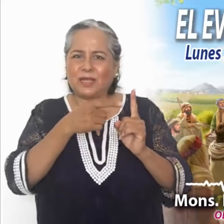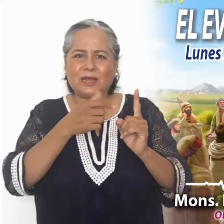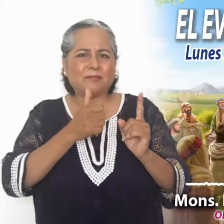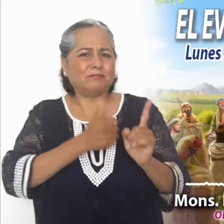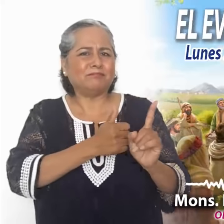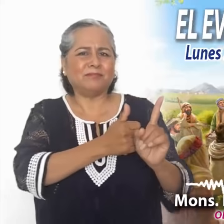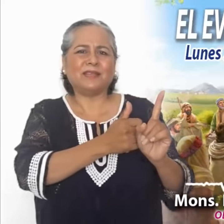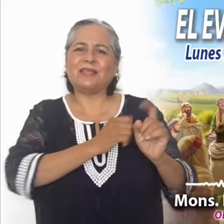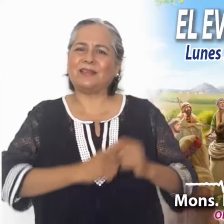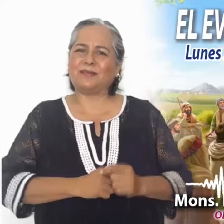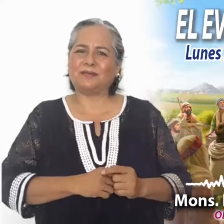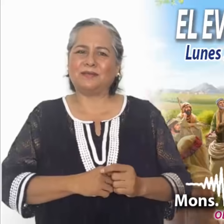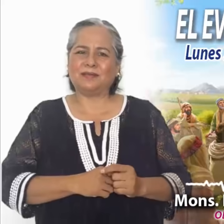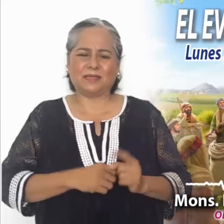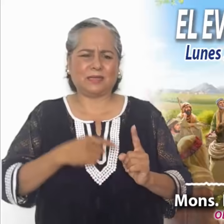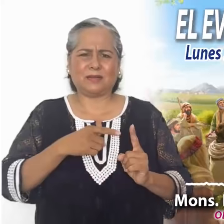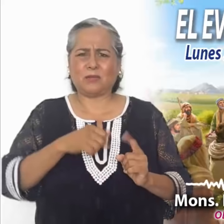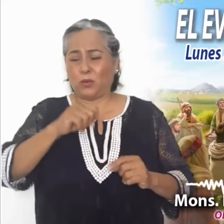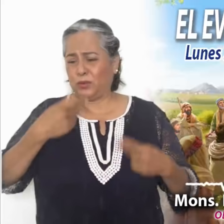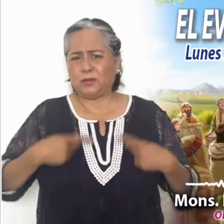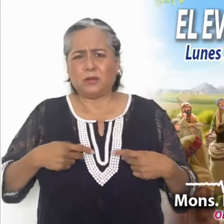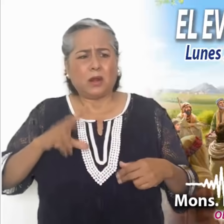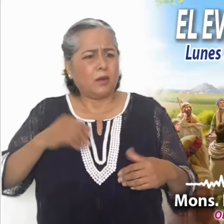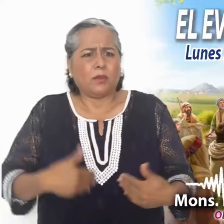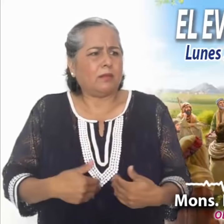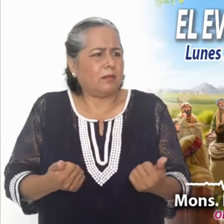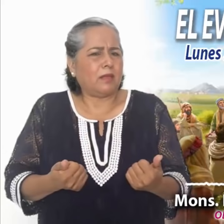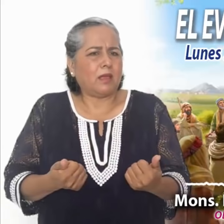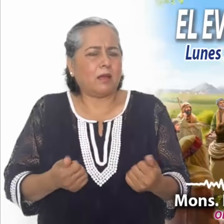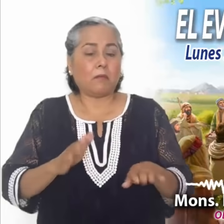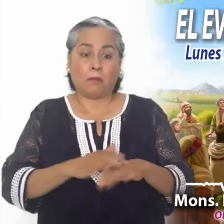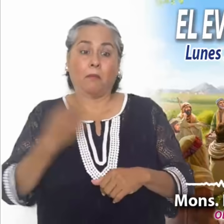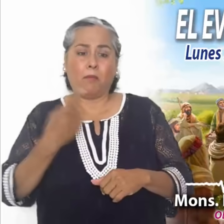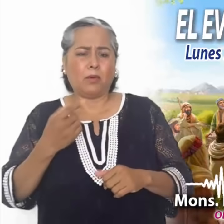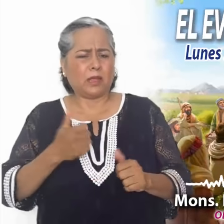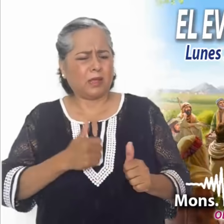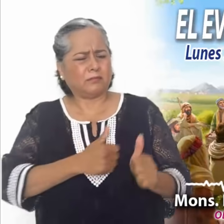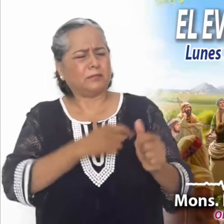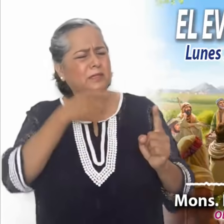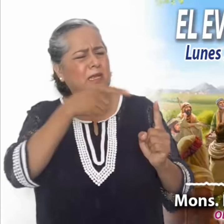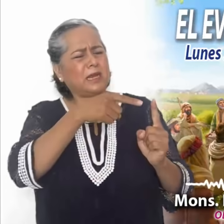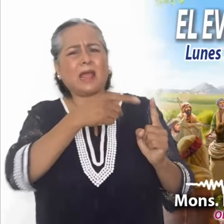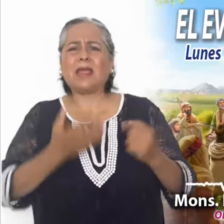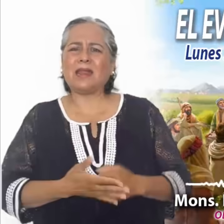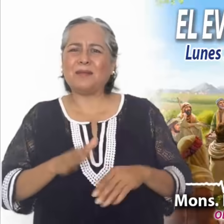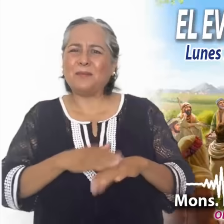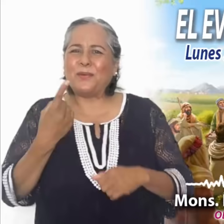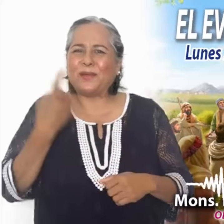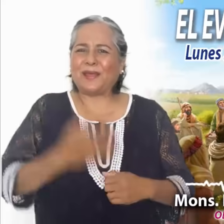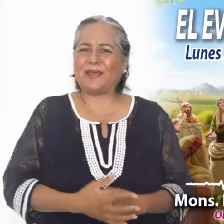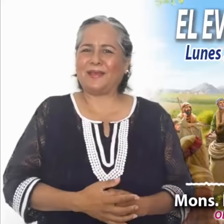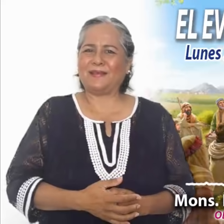tan distinto de todos los demás. No se podía entender esta actitud ni desde la